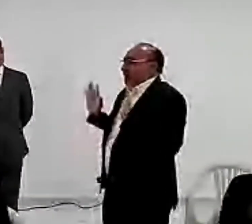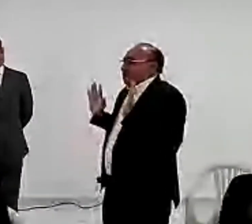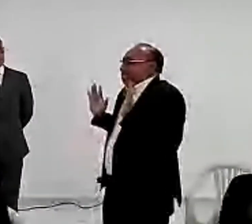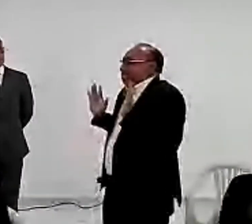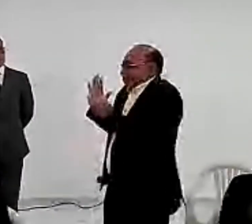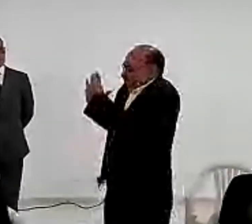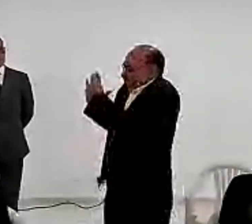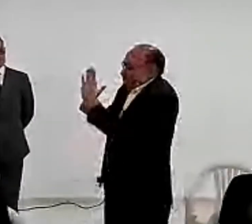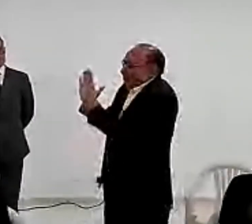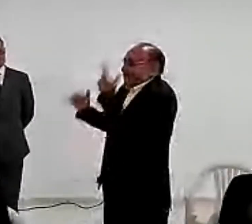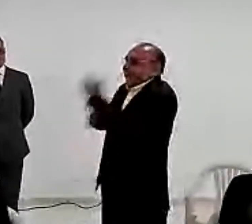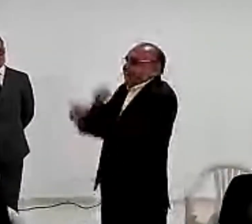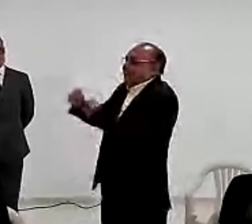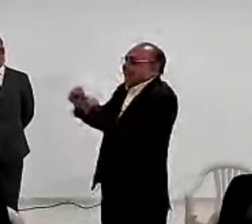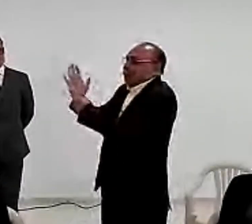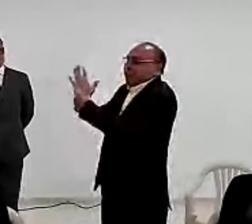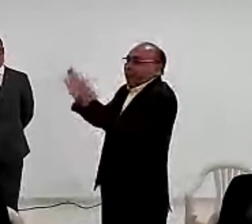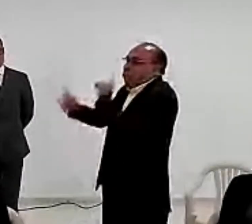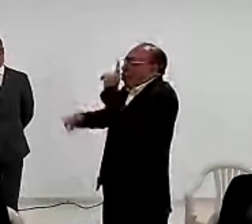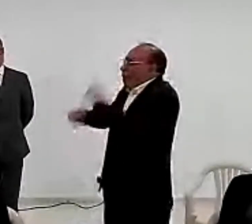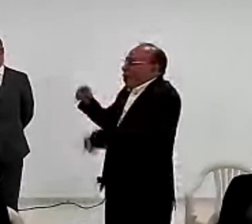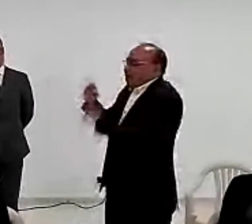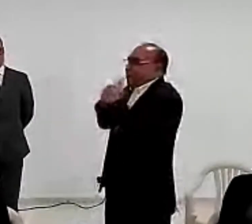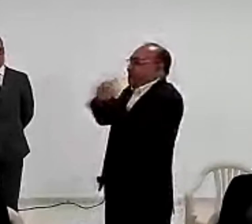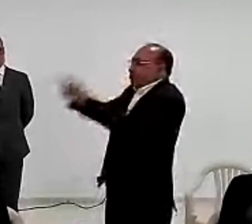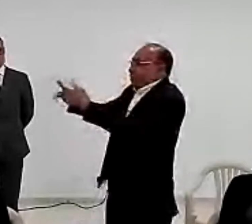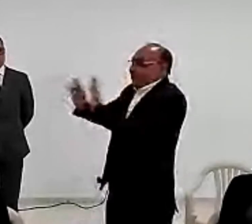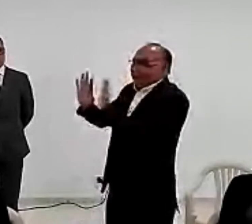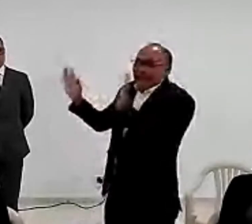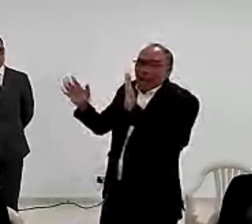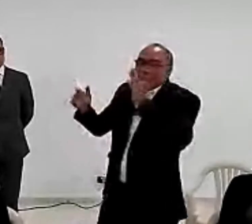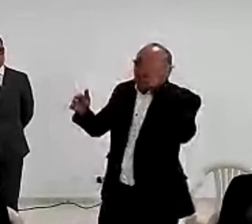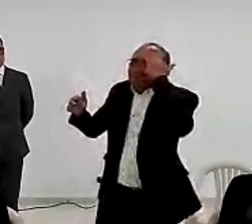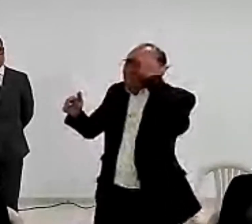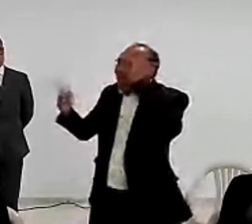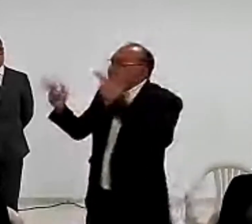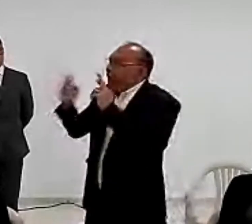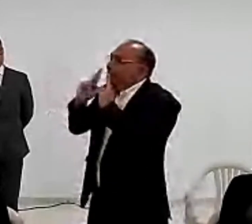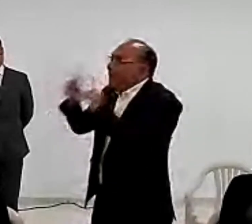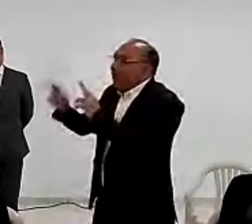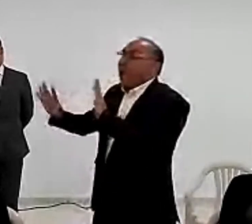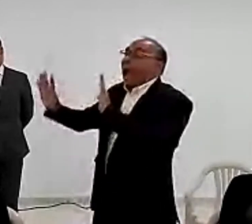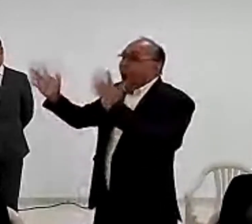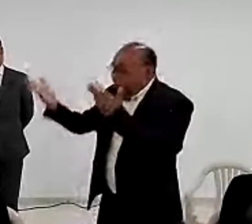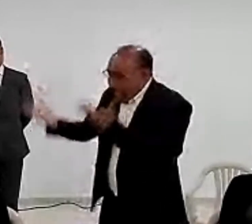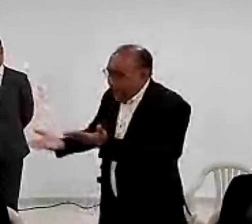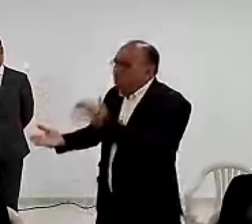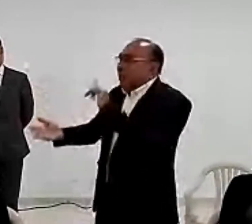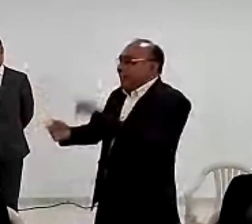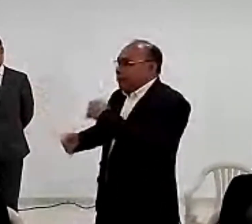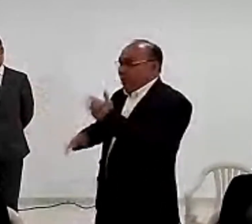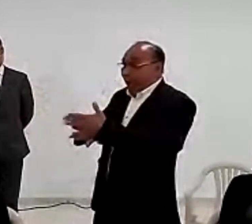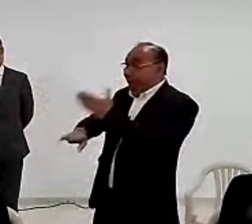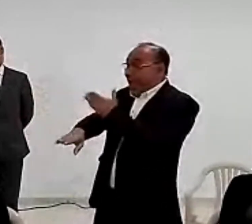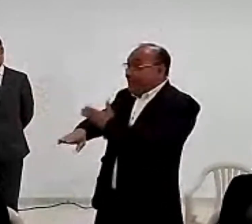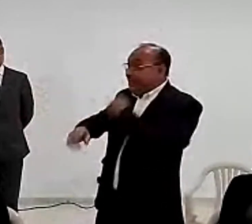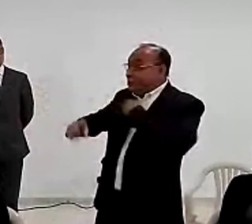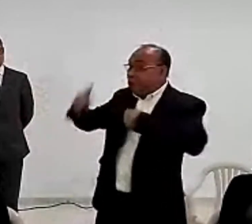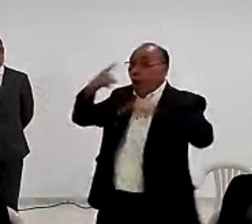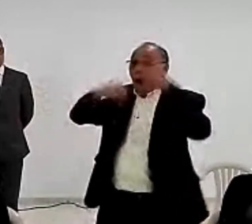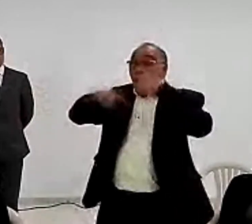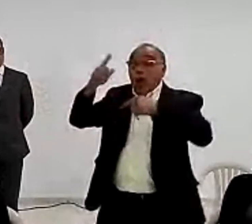si no se cuadran la respuesta a esto ya quedó estipulado así en la resolución que viene en tres años y